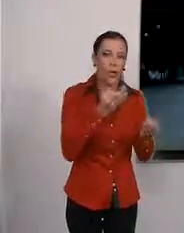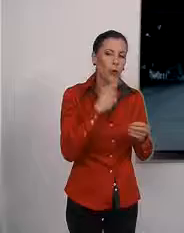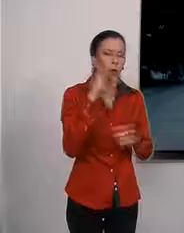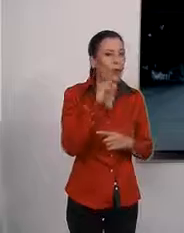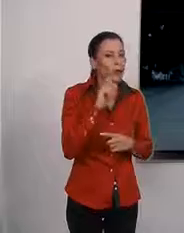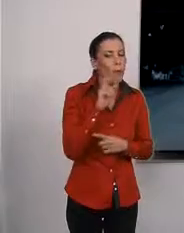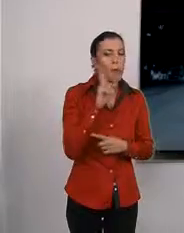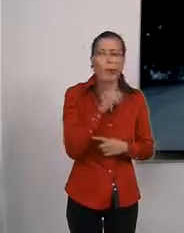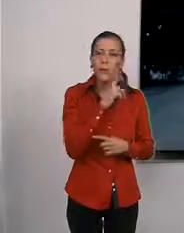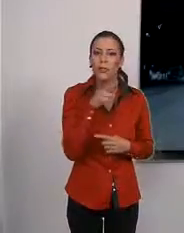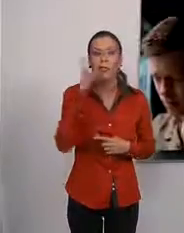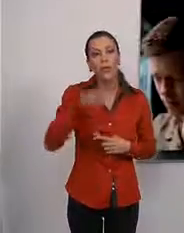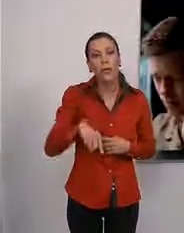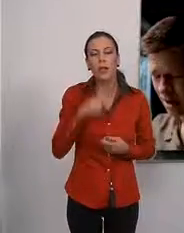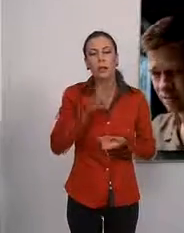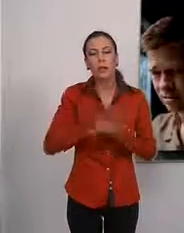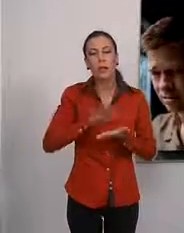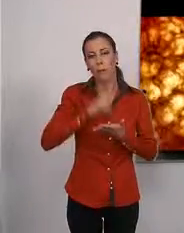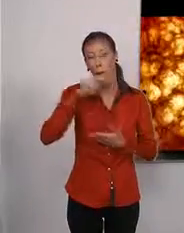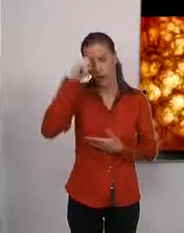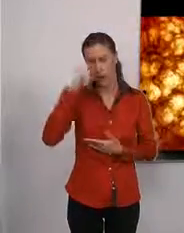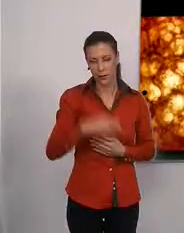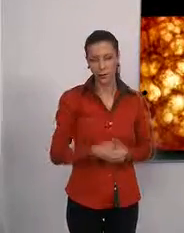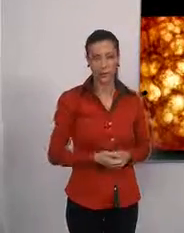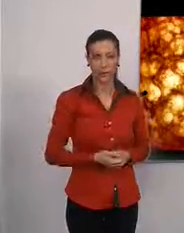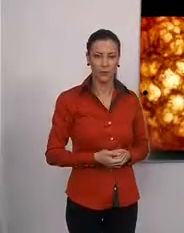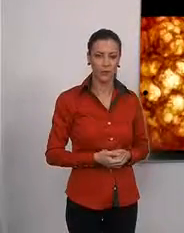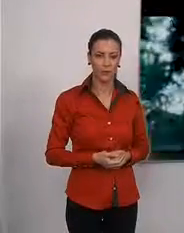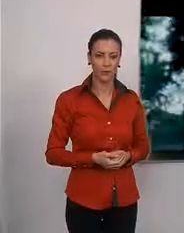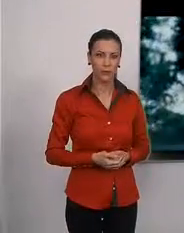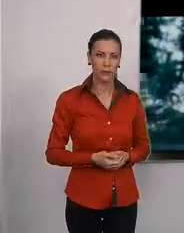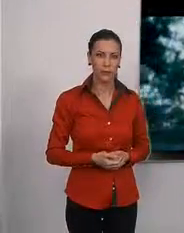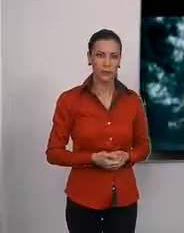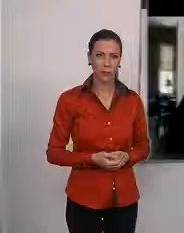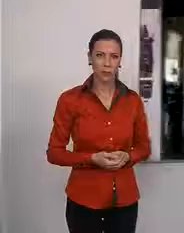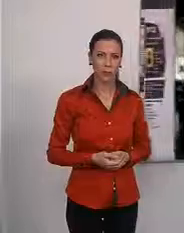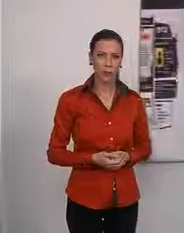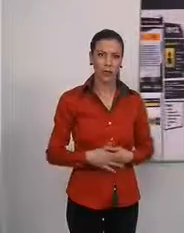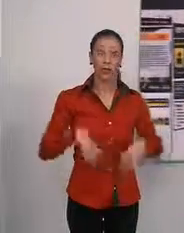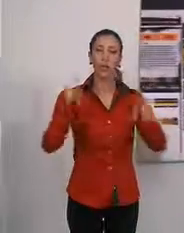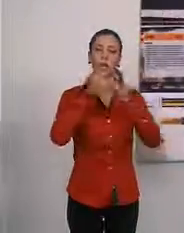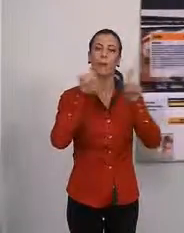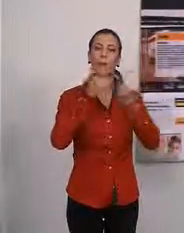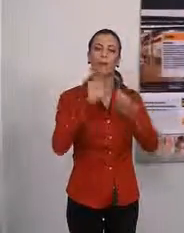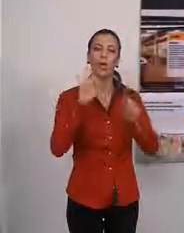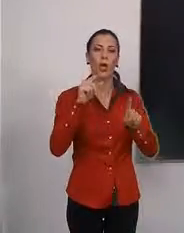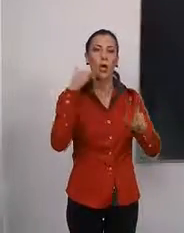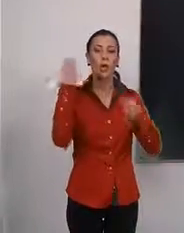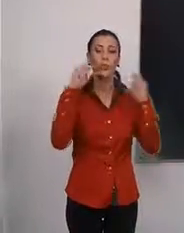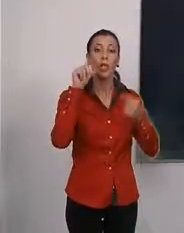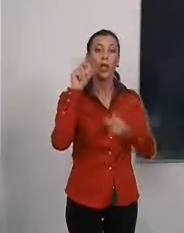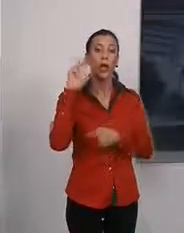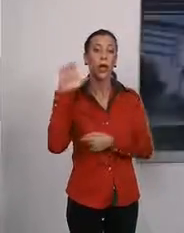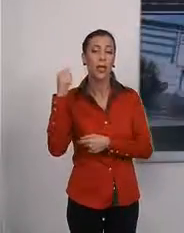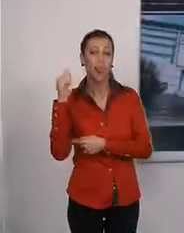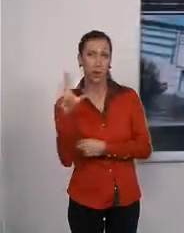ternura de la madre y la severidad del padre. La empresa cosmética L'Oréal